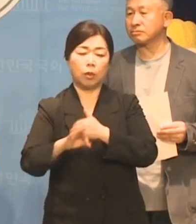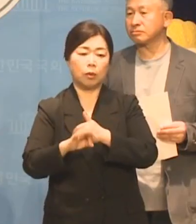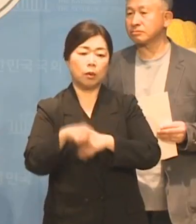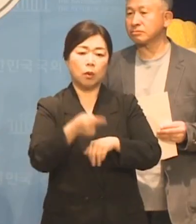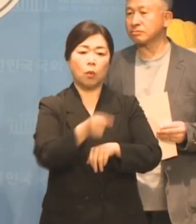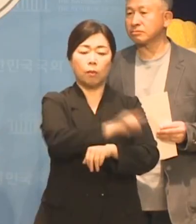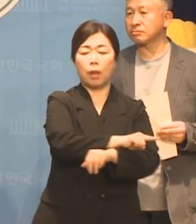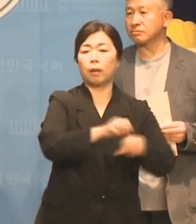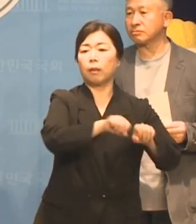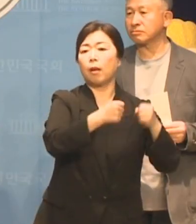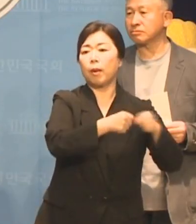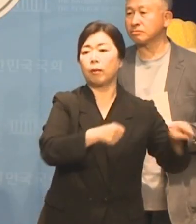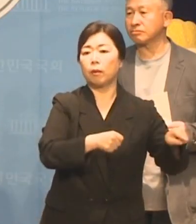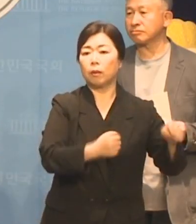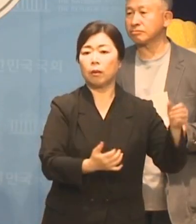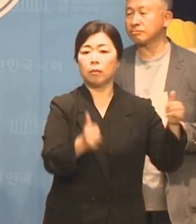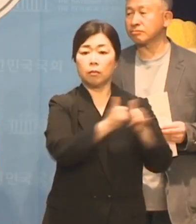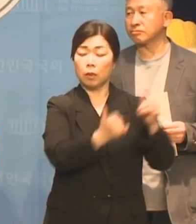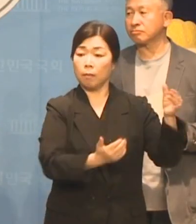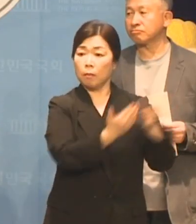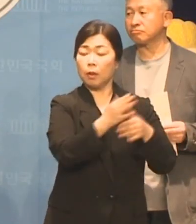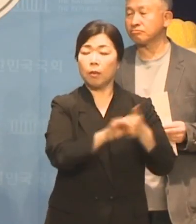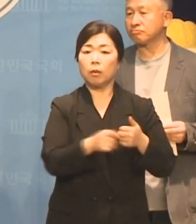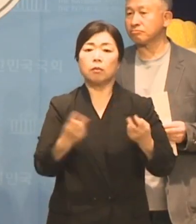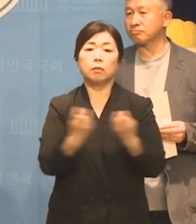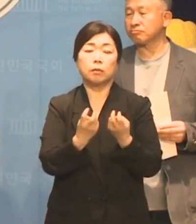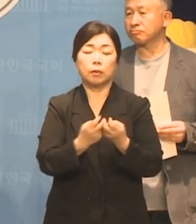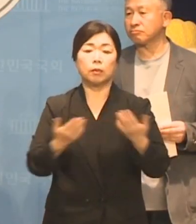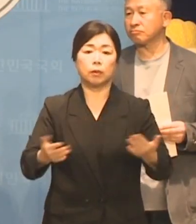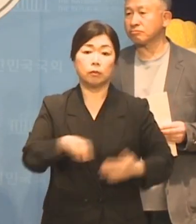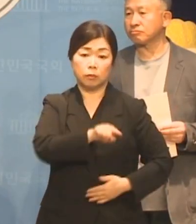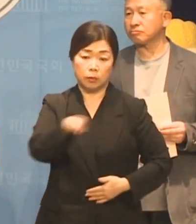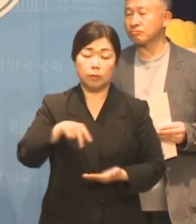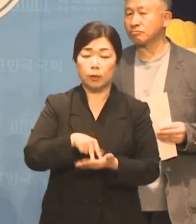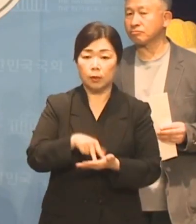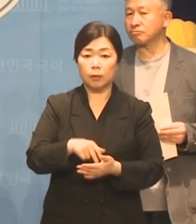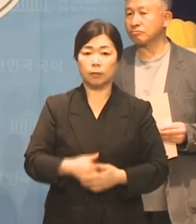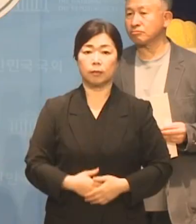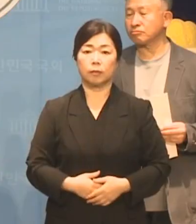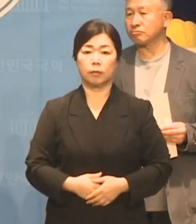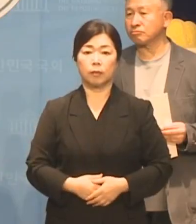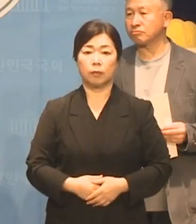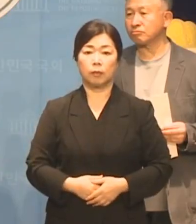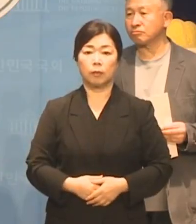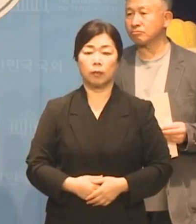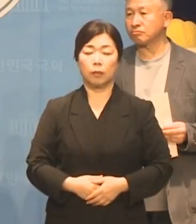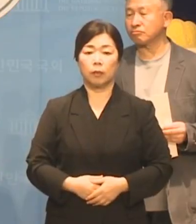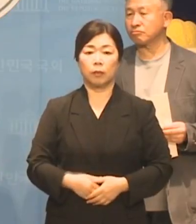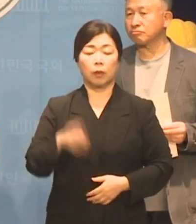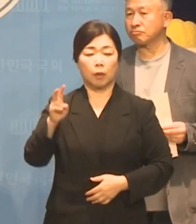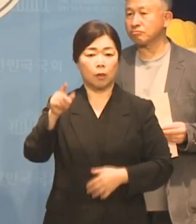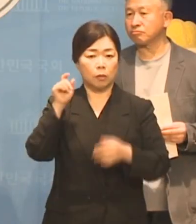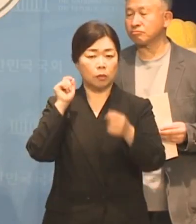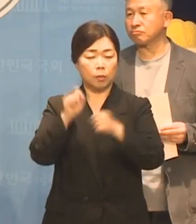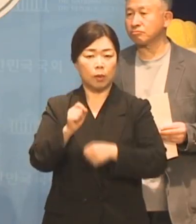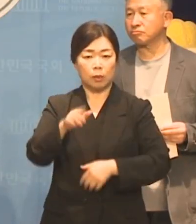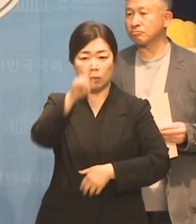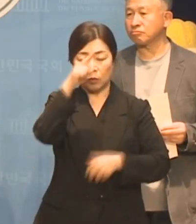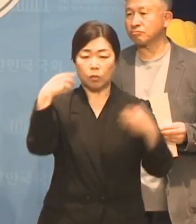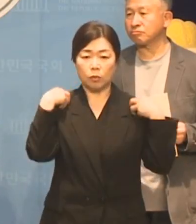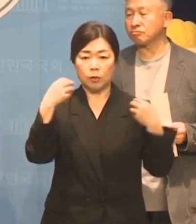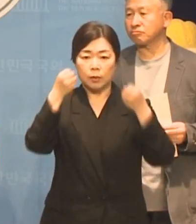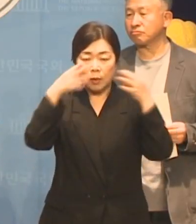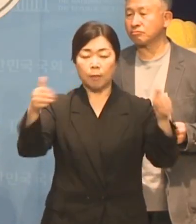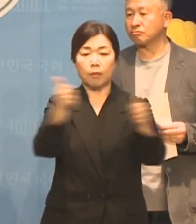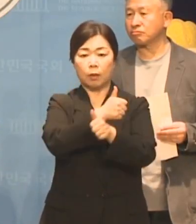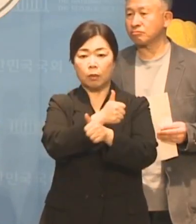어떻게 대응해야 할까요? 물론 조만간 믿을 만한 차기 정부가 등장하여 자주적인 외교